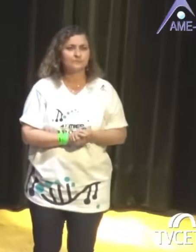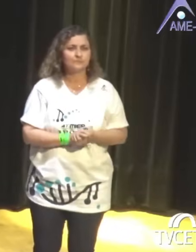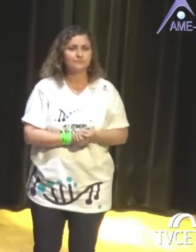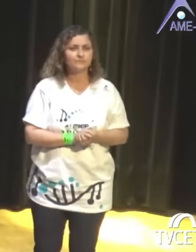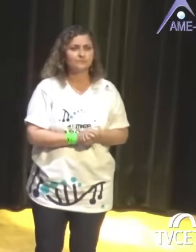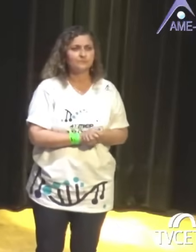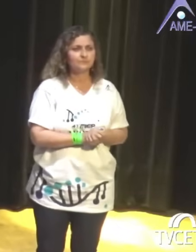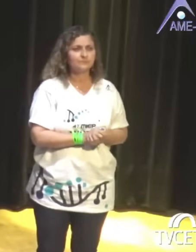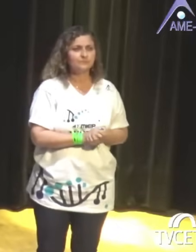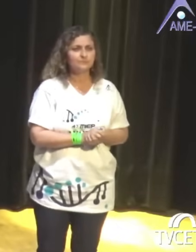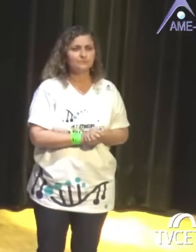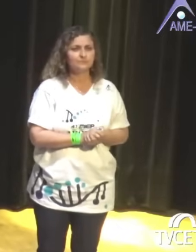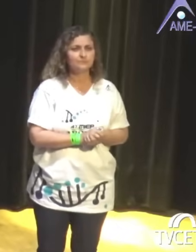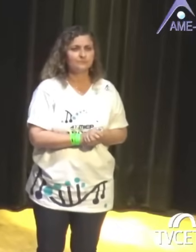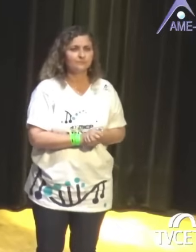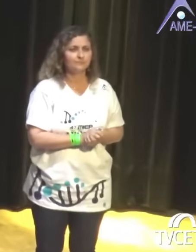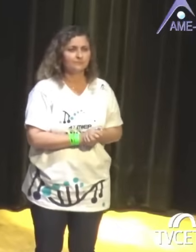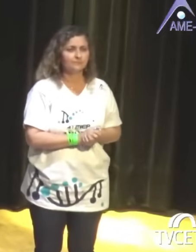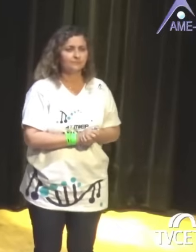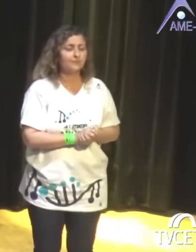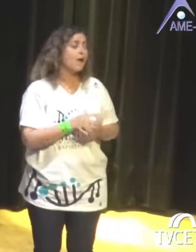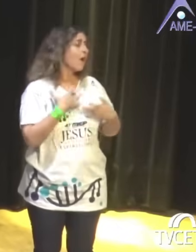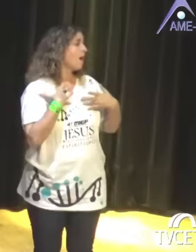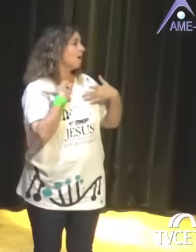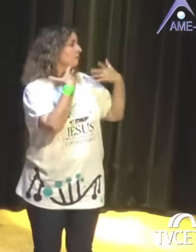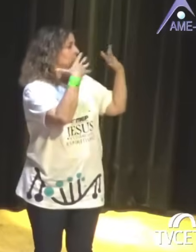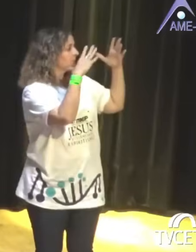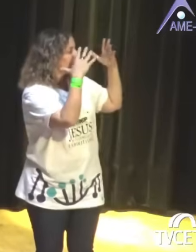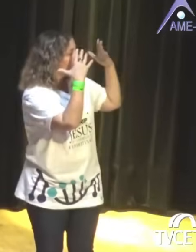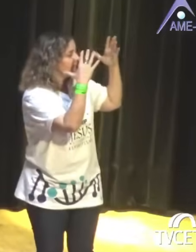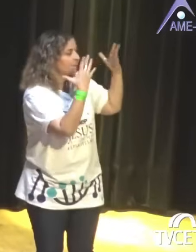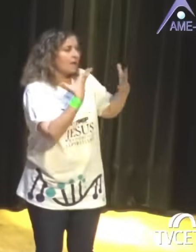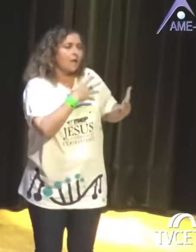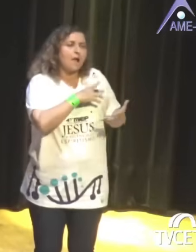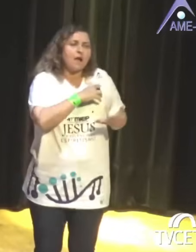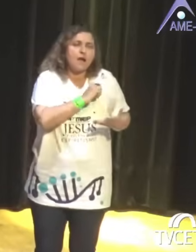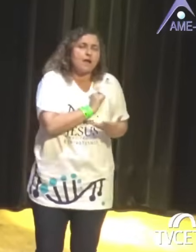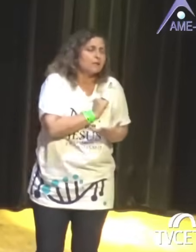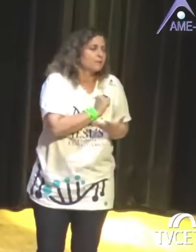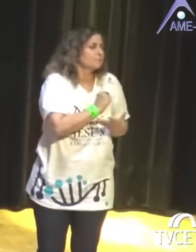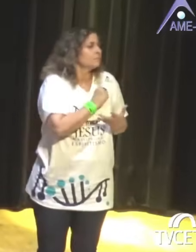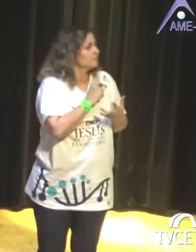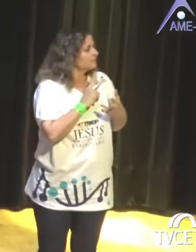ele não não adorar sim eu amo